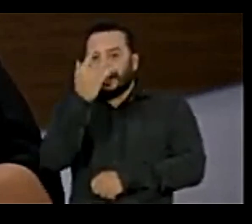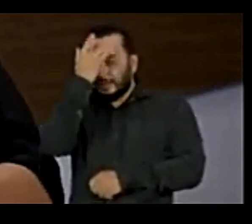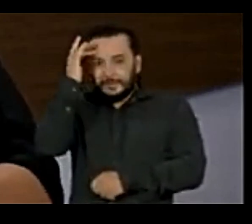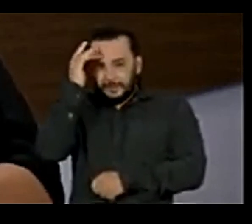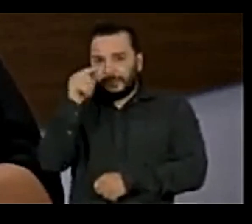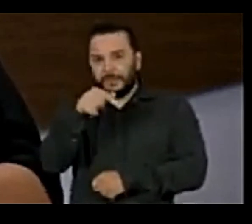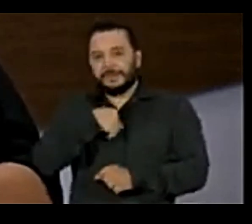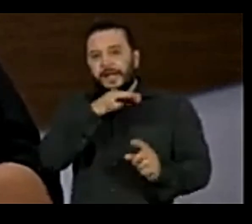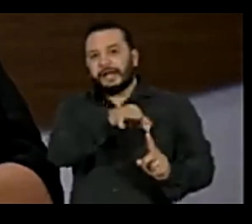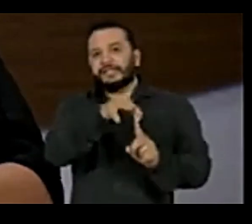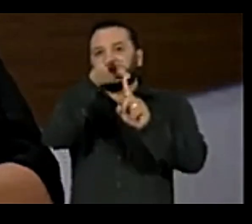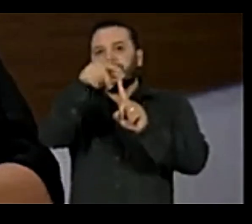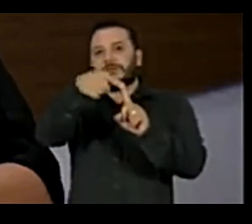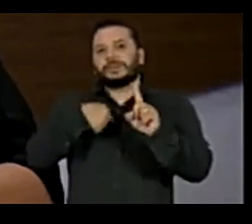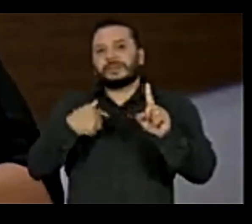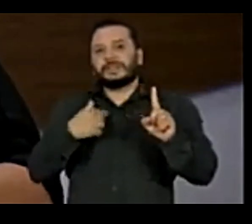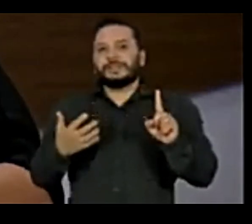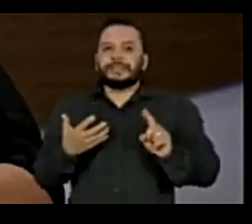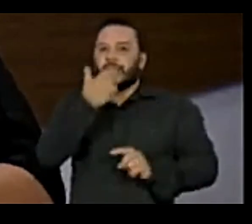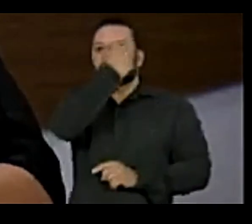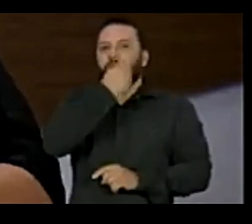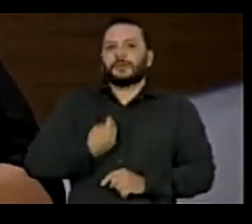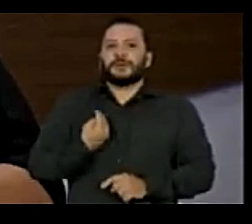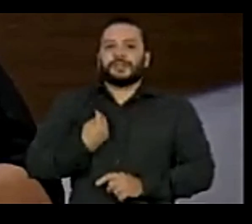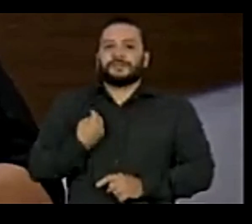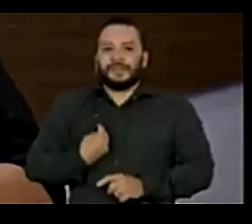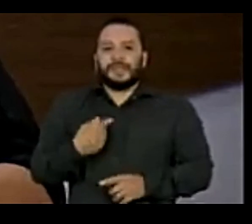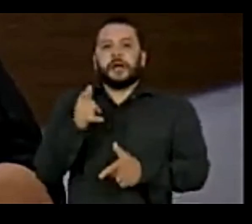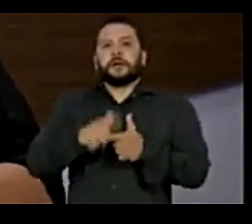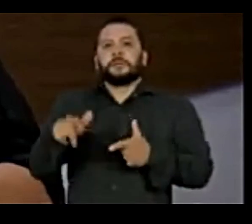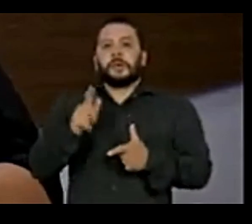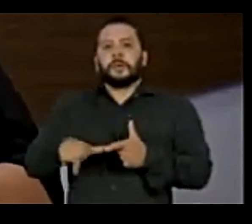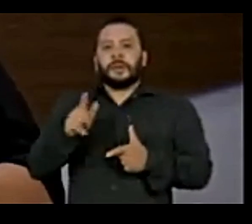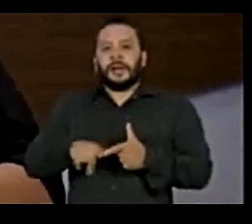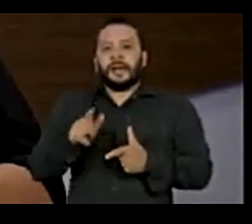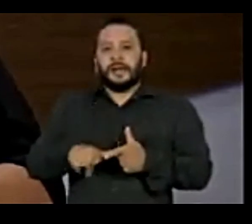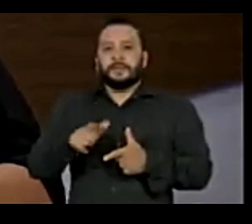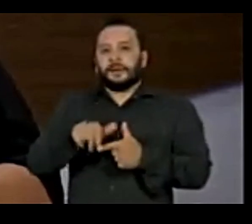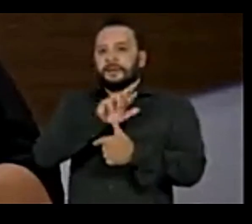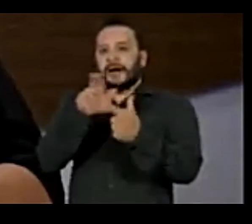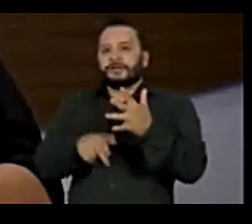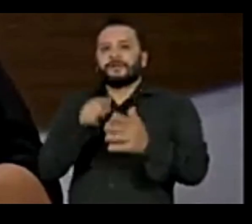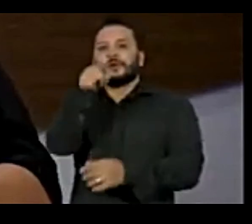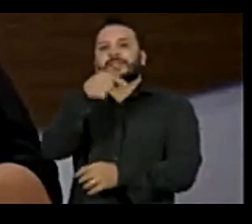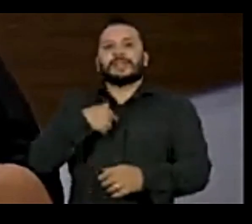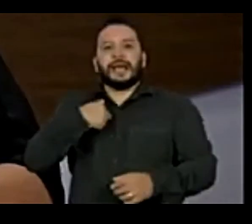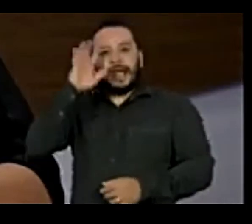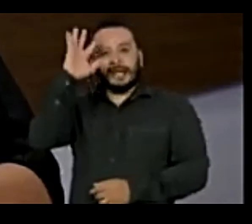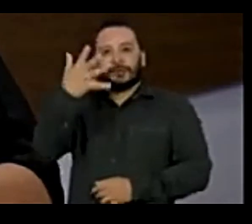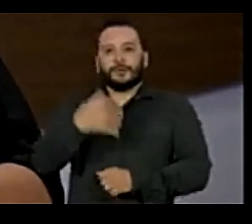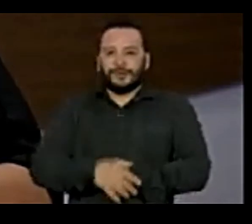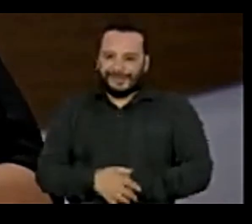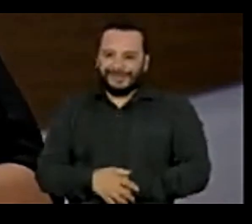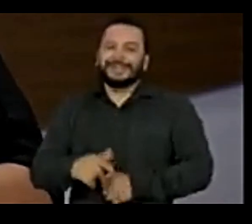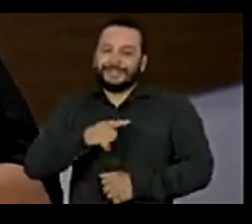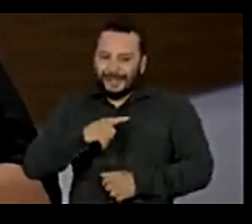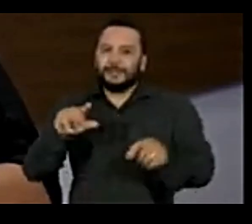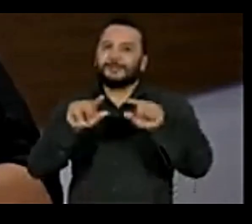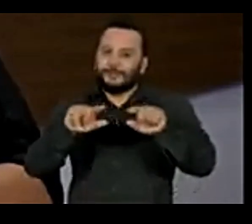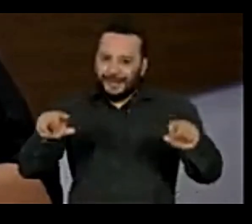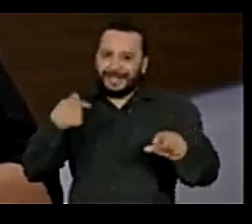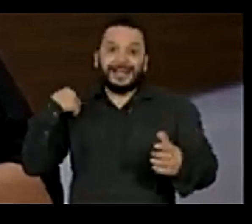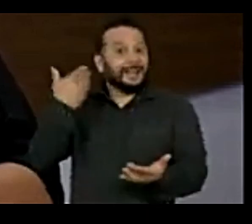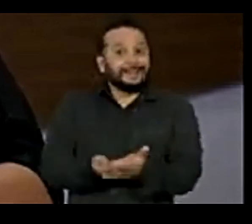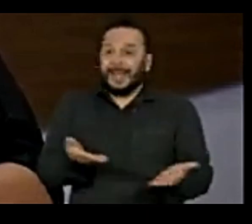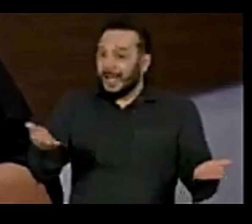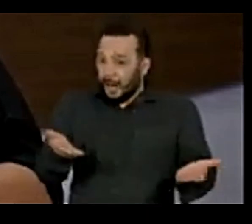como o grande salvador da vida delas para resolver os problemas mais variados. Essa frase continua no Twitter até